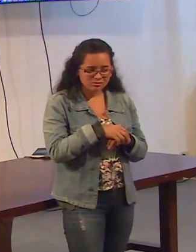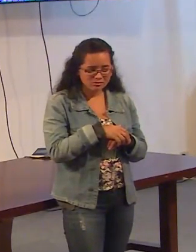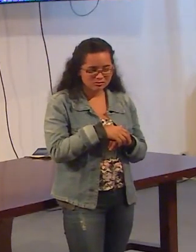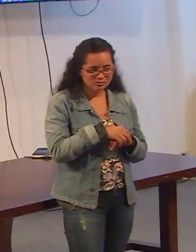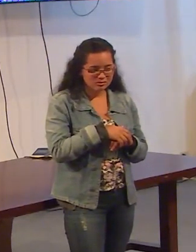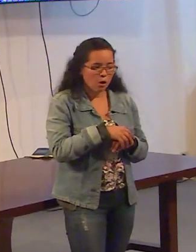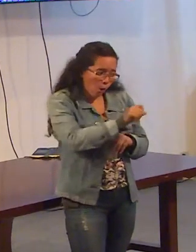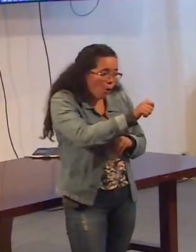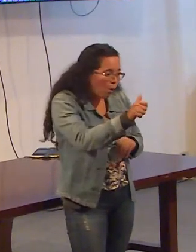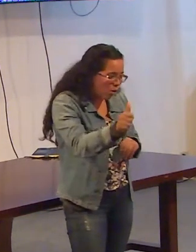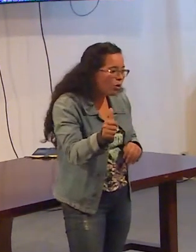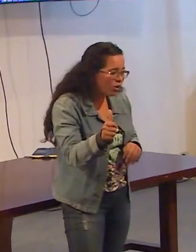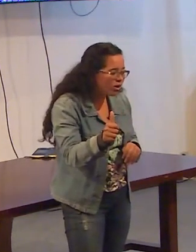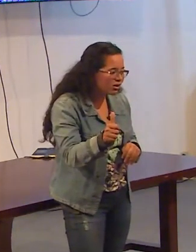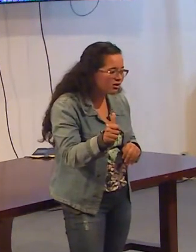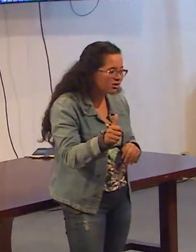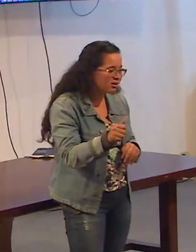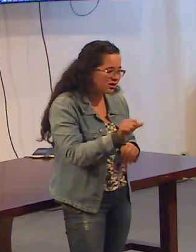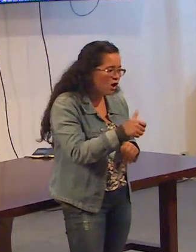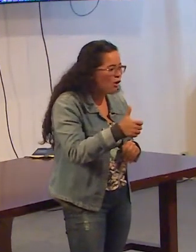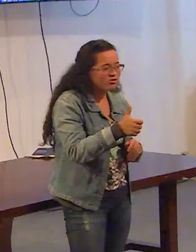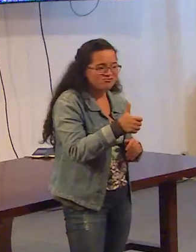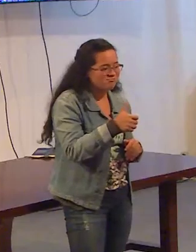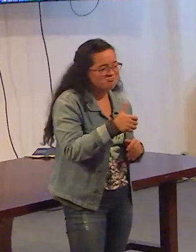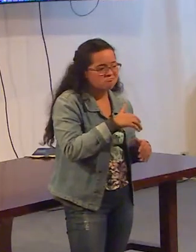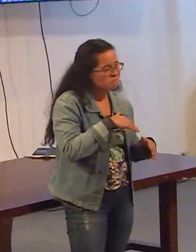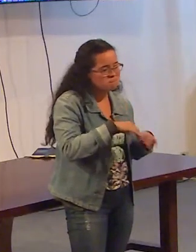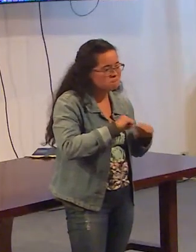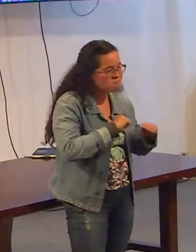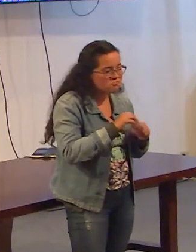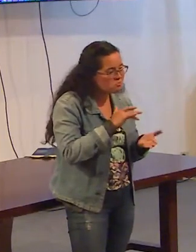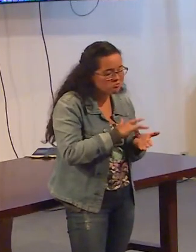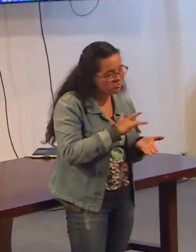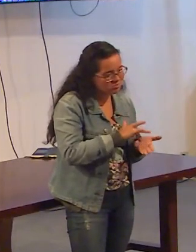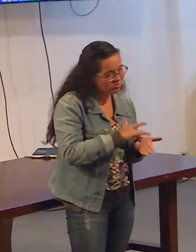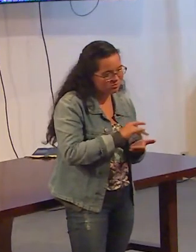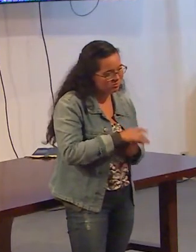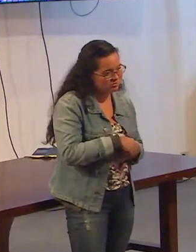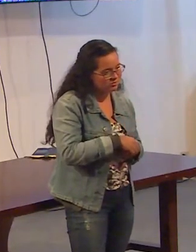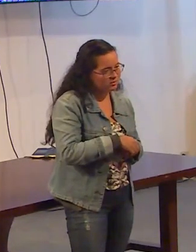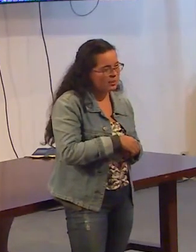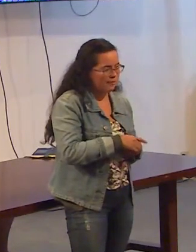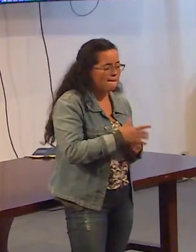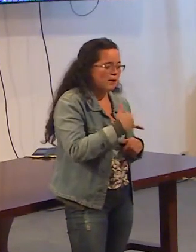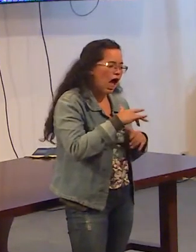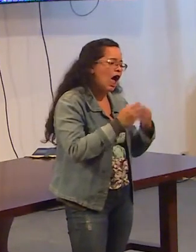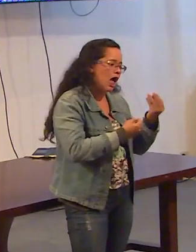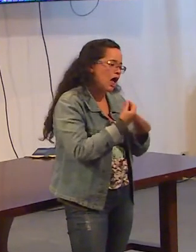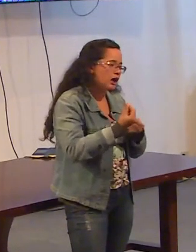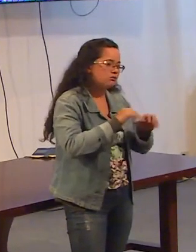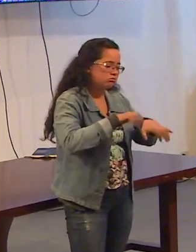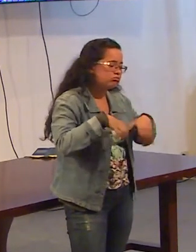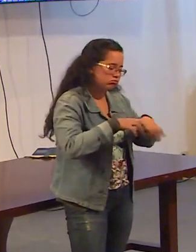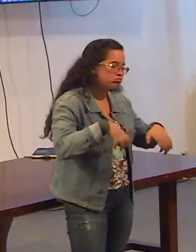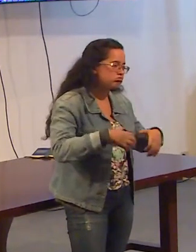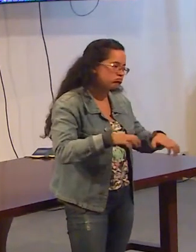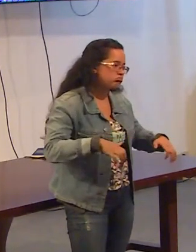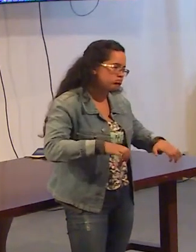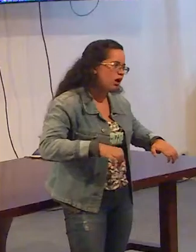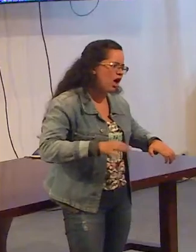que sesgaban mucho su participación, entonces empezaban la elaboración de una actividad y si de